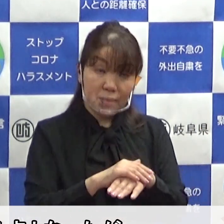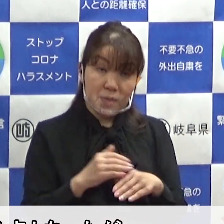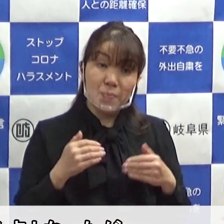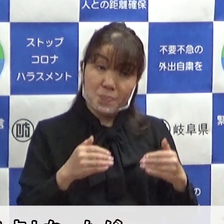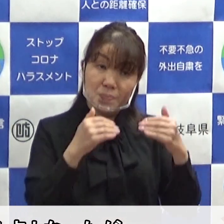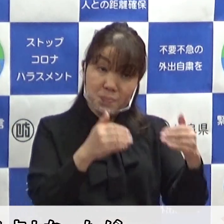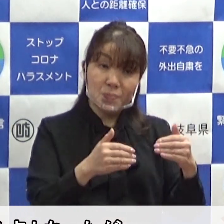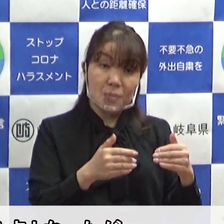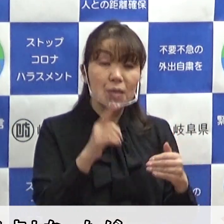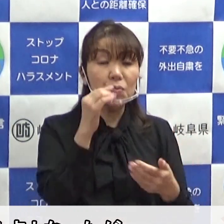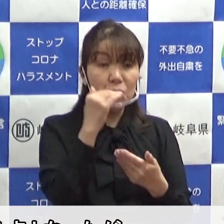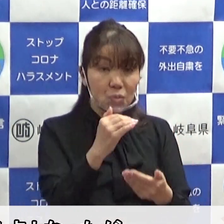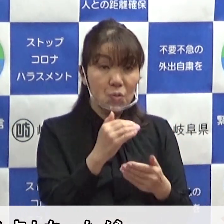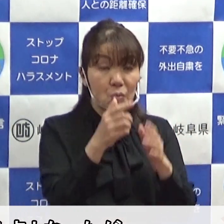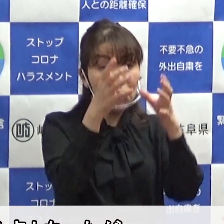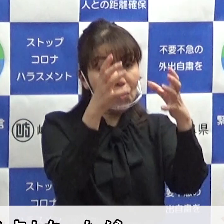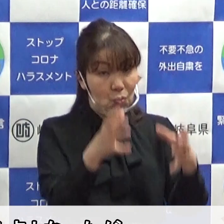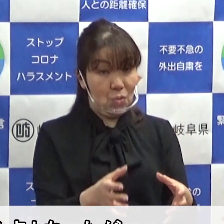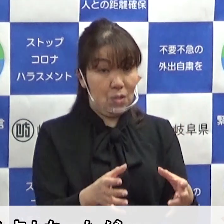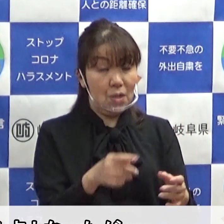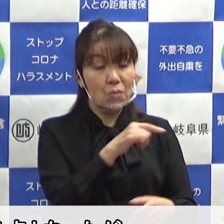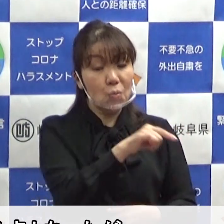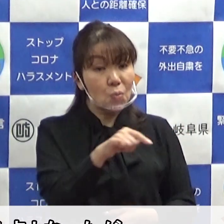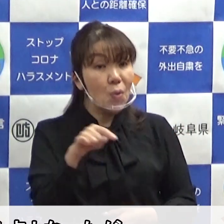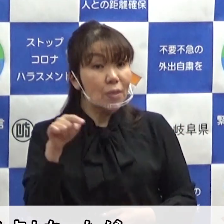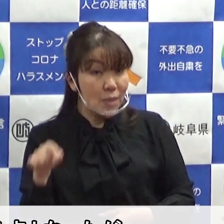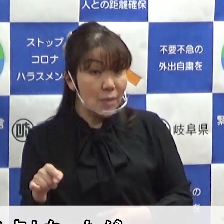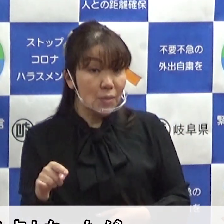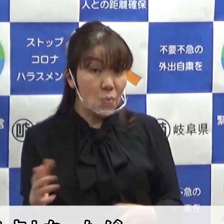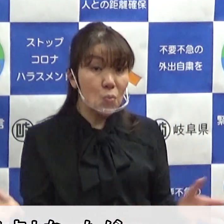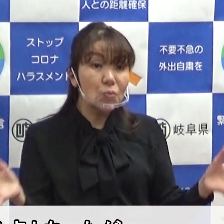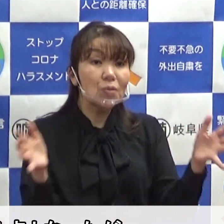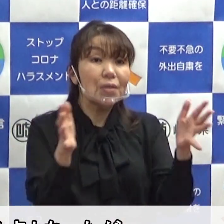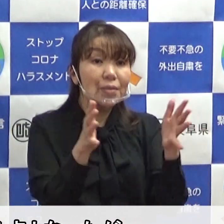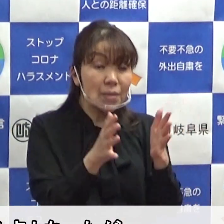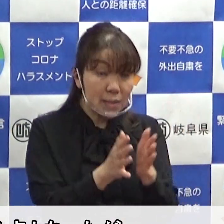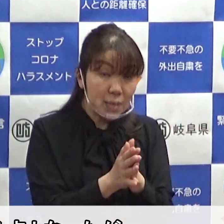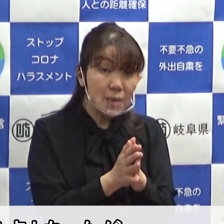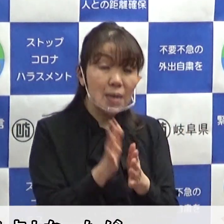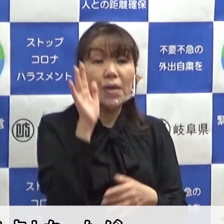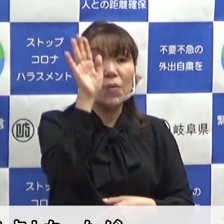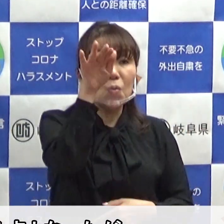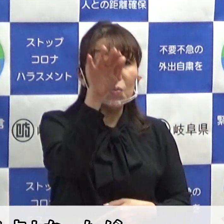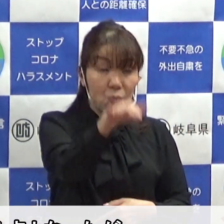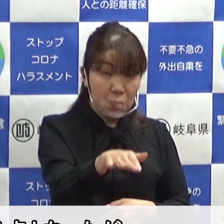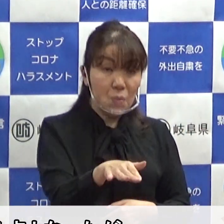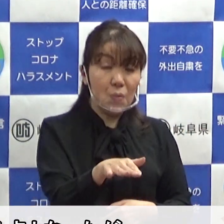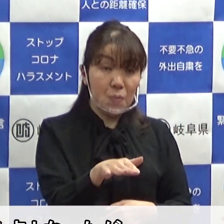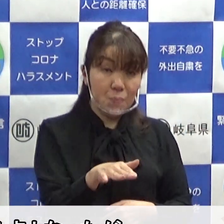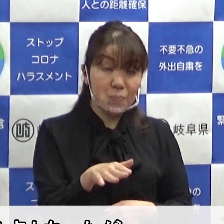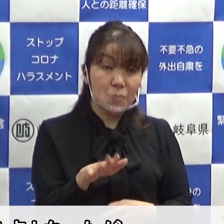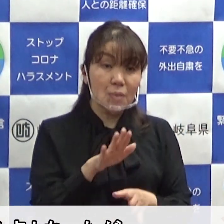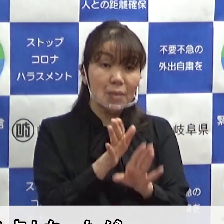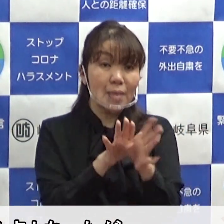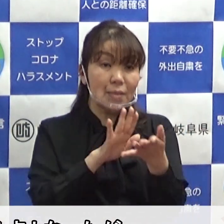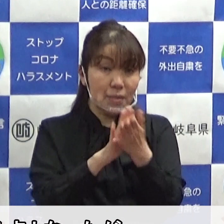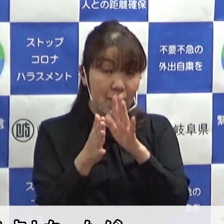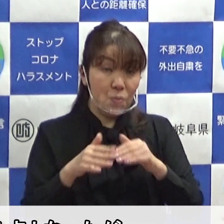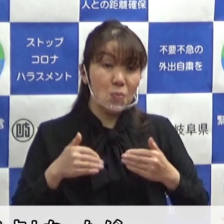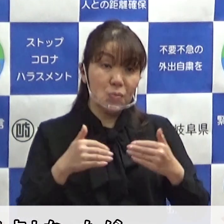つの柱になると思っています。まあ、そんなようなことを組み立てながら、今後、まあ、建設を進めていきたいと思います